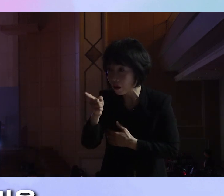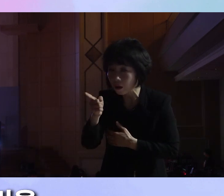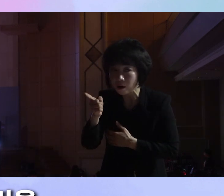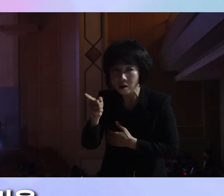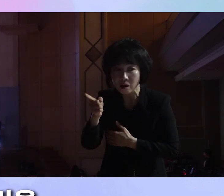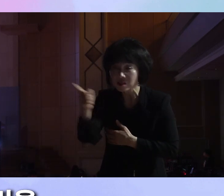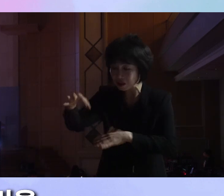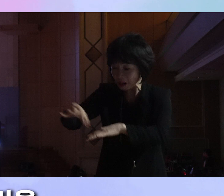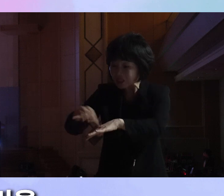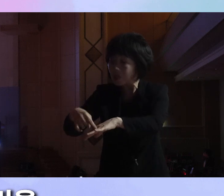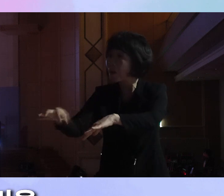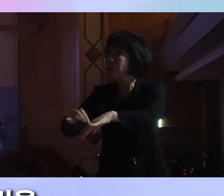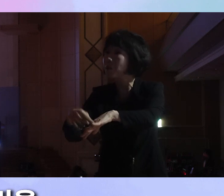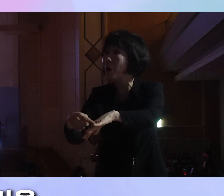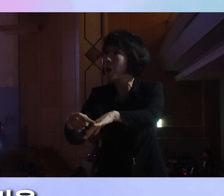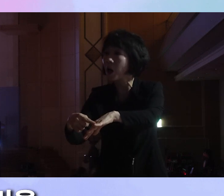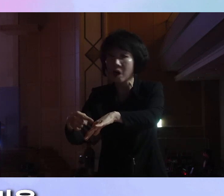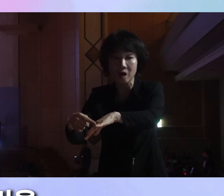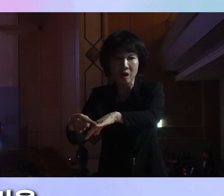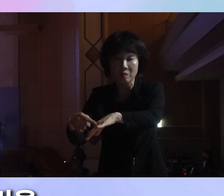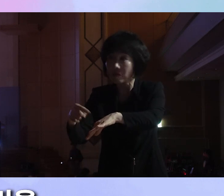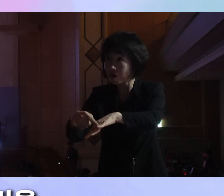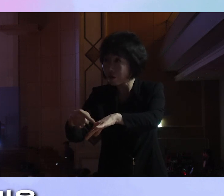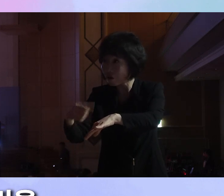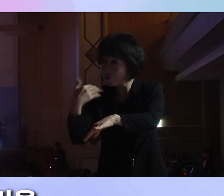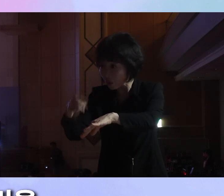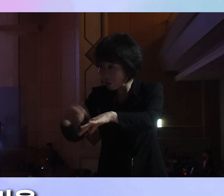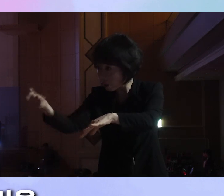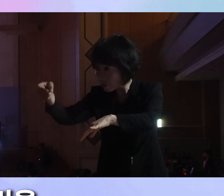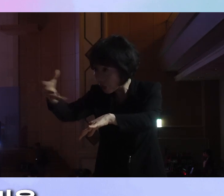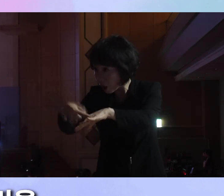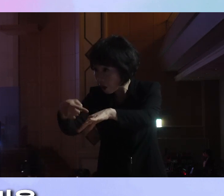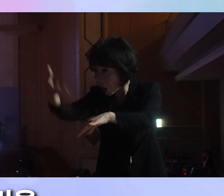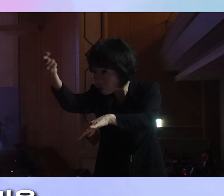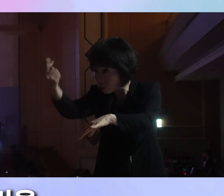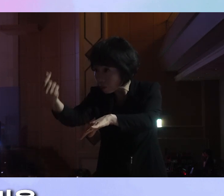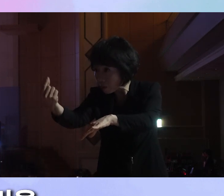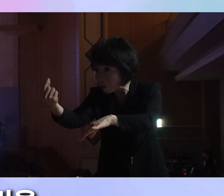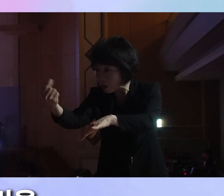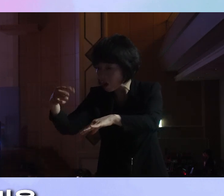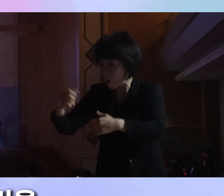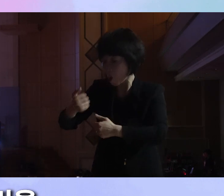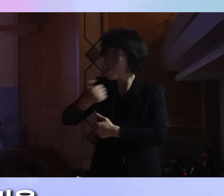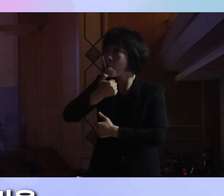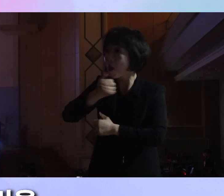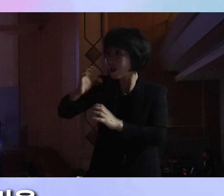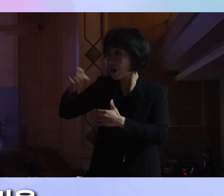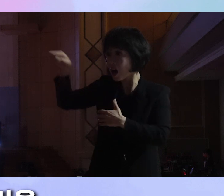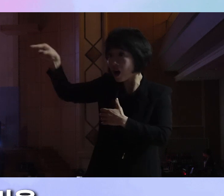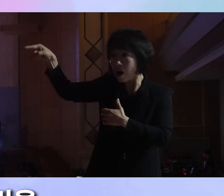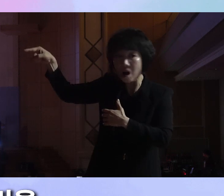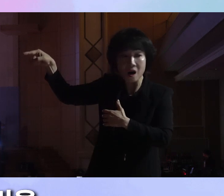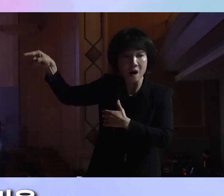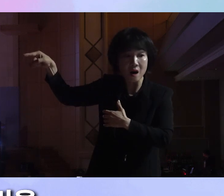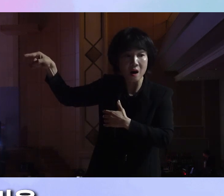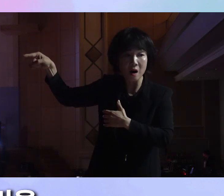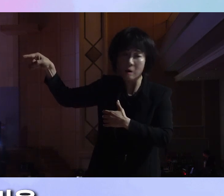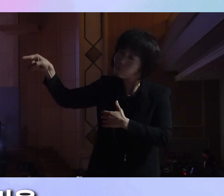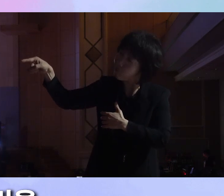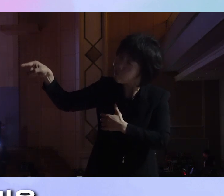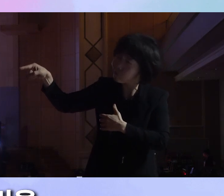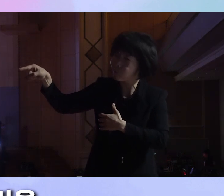그 반지 호민관 반지 같은데 그 로마에서 힘써야 하시는